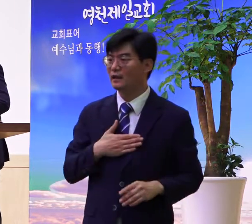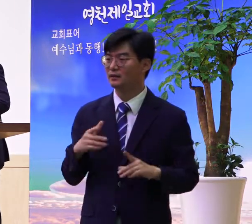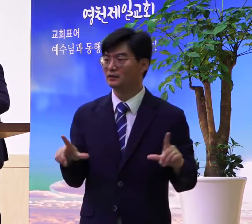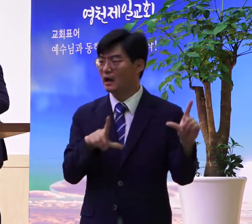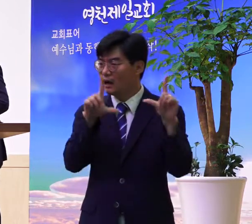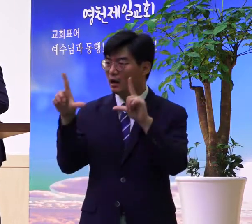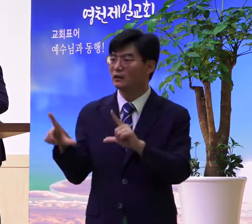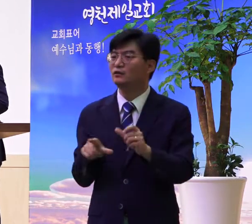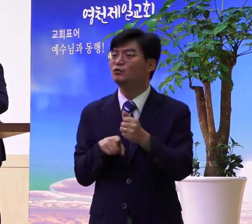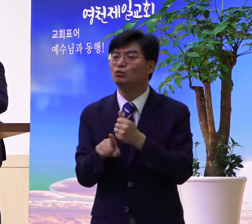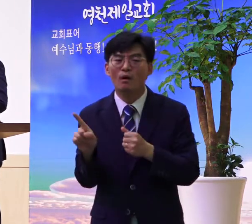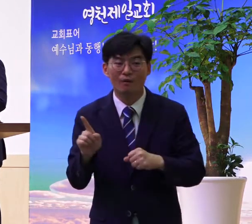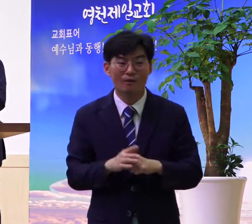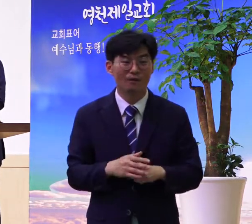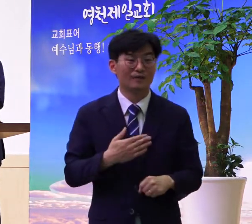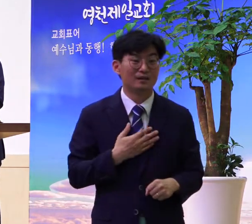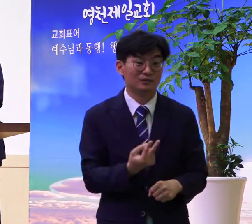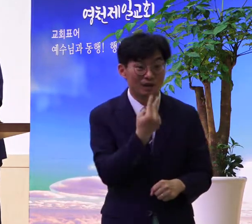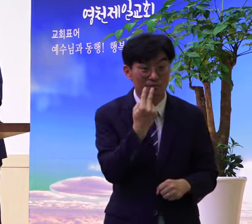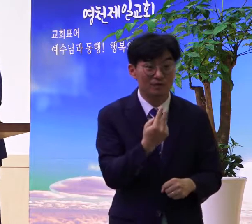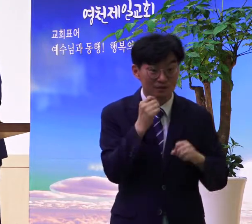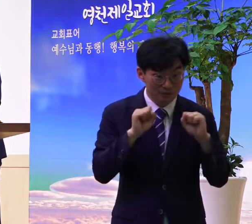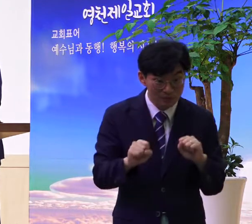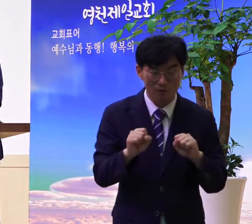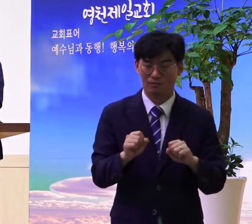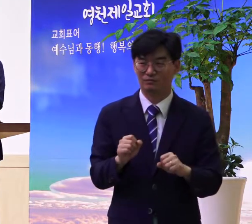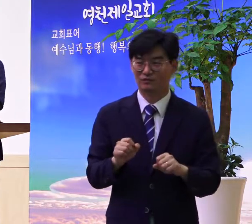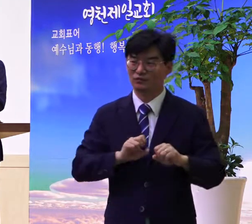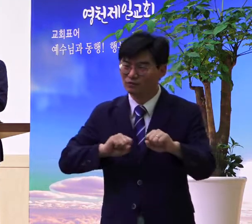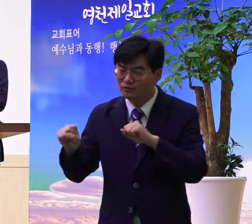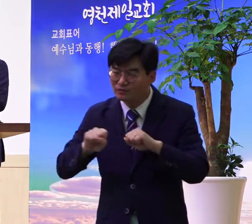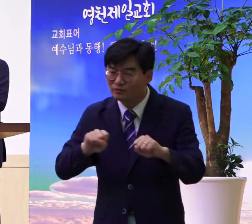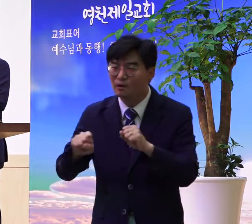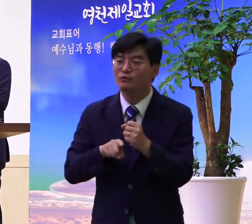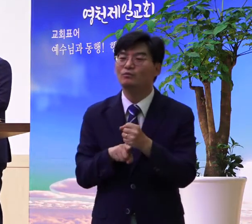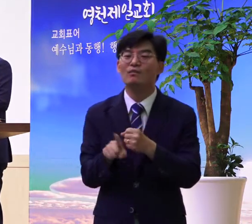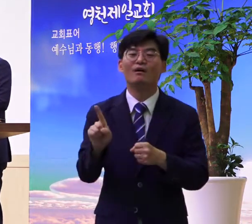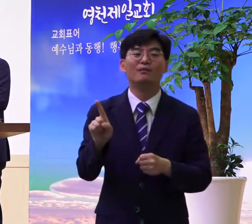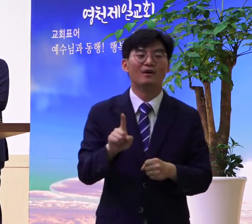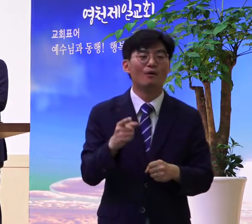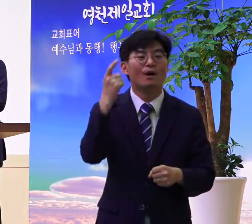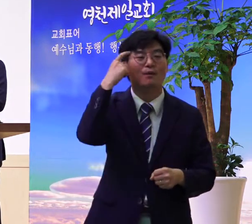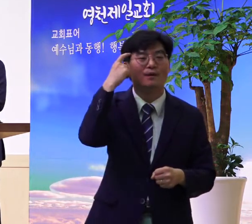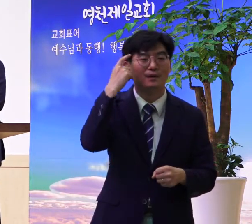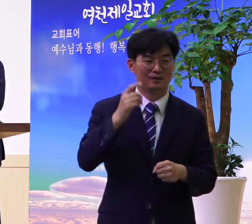있는가? 여러분 여기에 대해서 여러분은 어떤 대답을 가지고 계십니까?